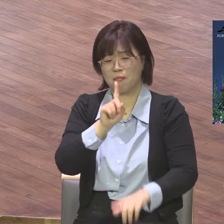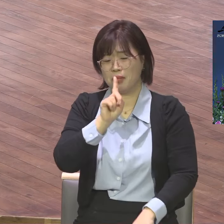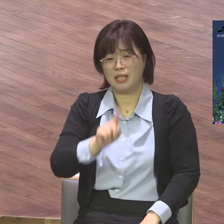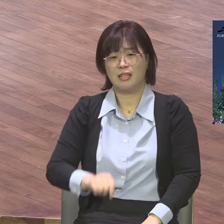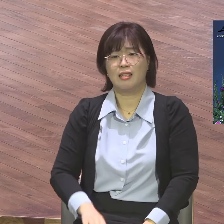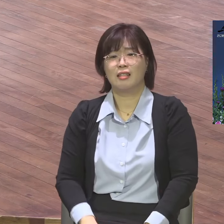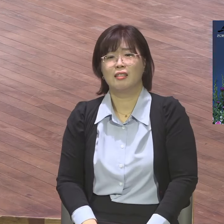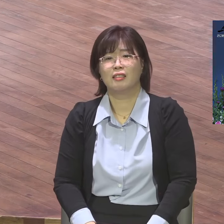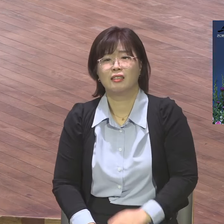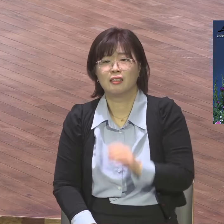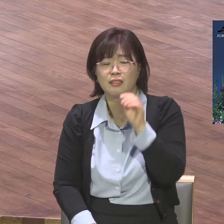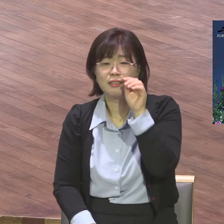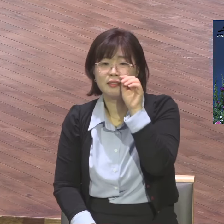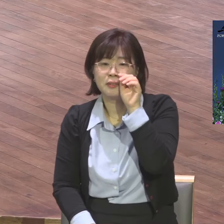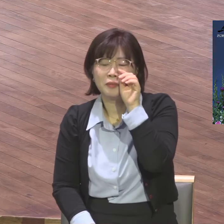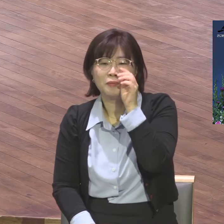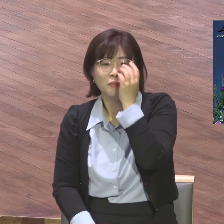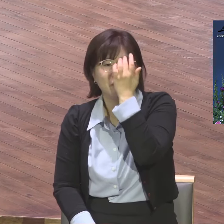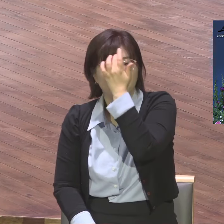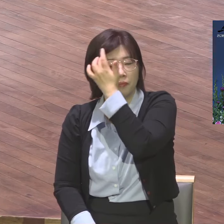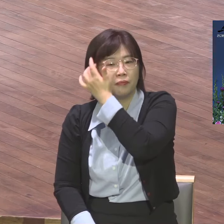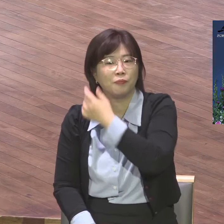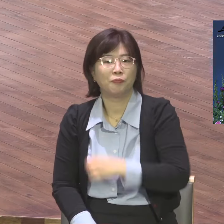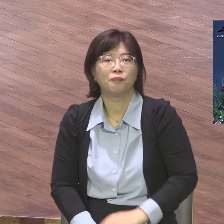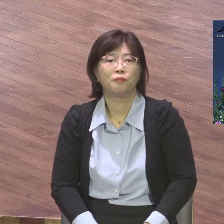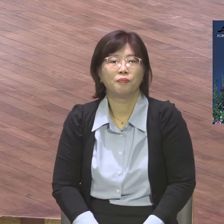영계 모든 성도들